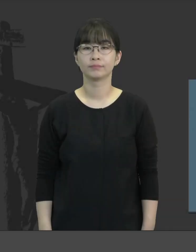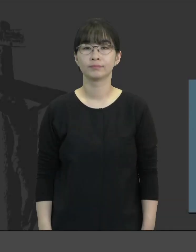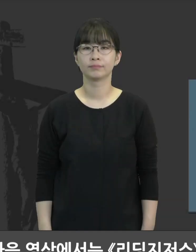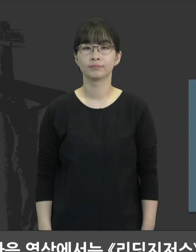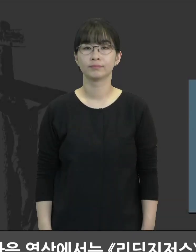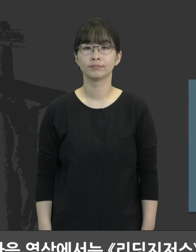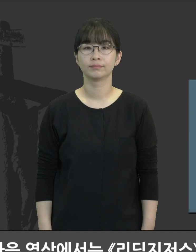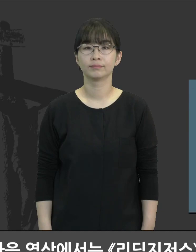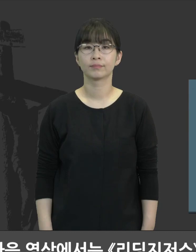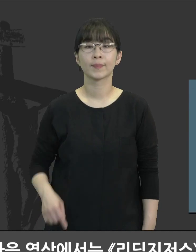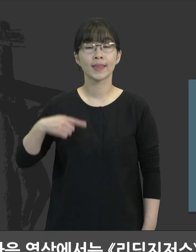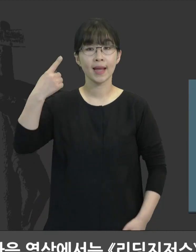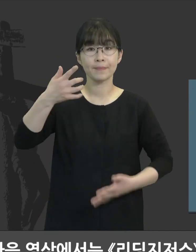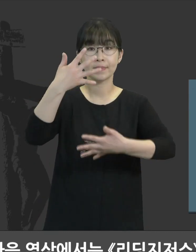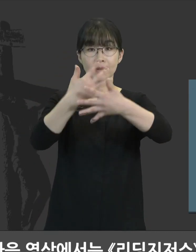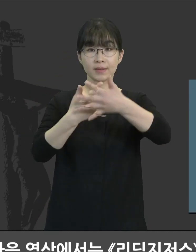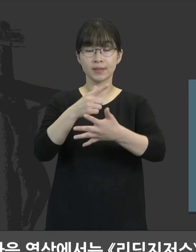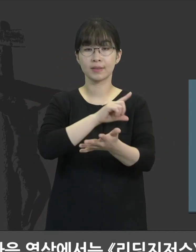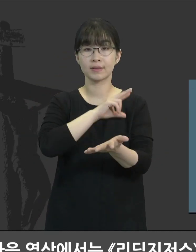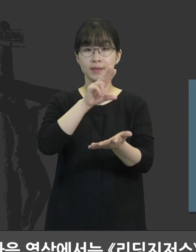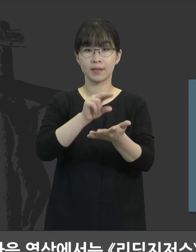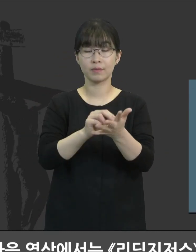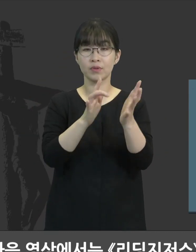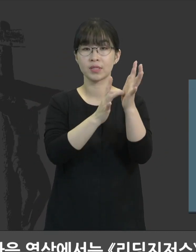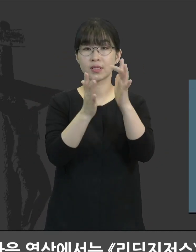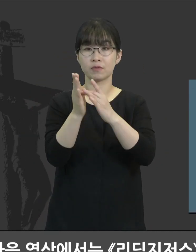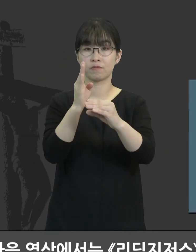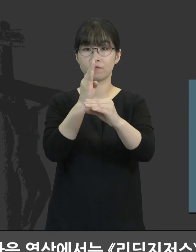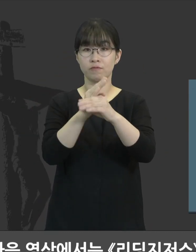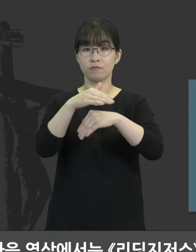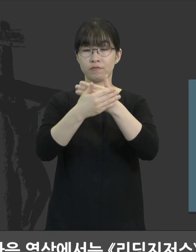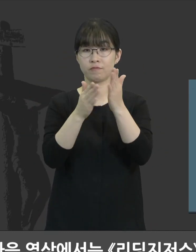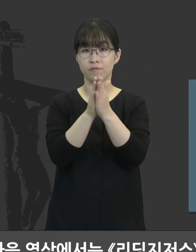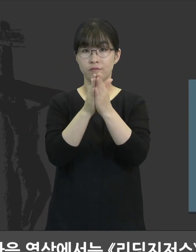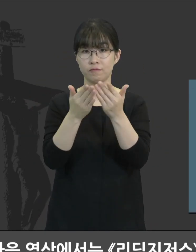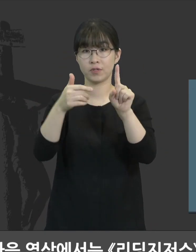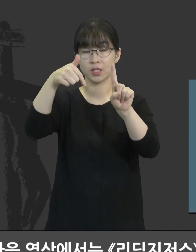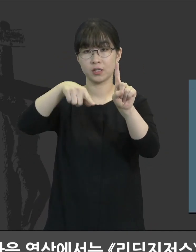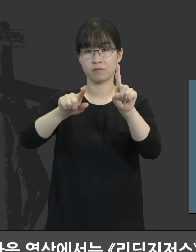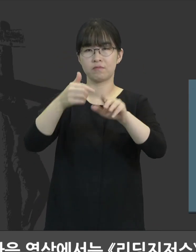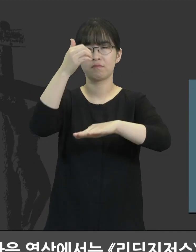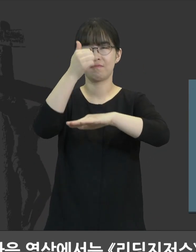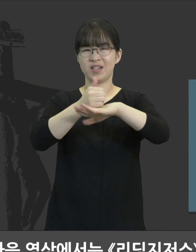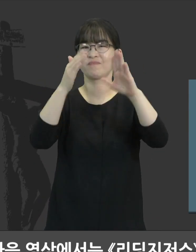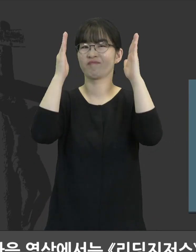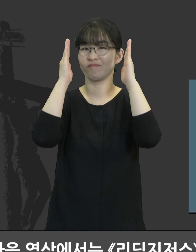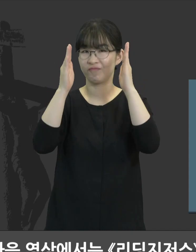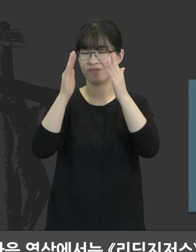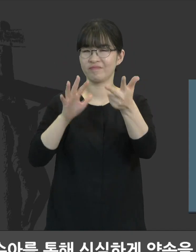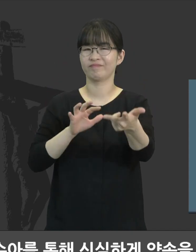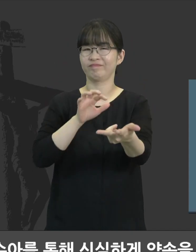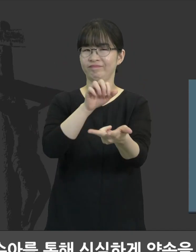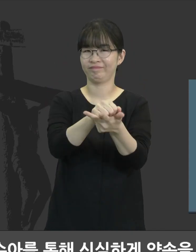다음 영상에서는 리딩 지저스 1권의 마지막 수업으로 여호수아를 살펴볼 것입니다. 여호수아를